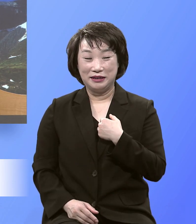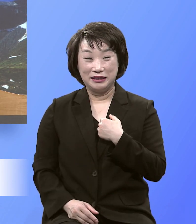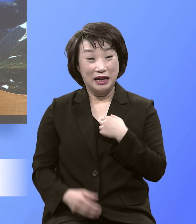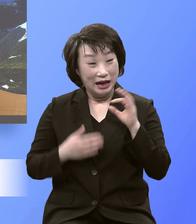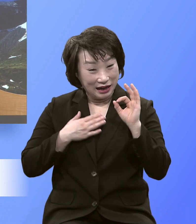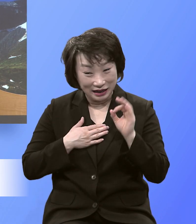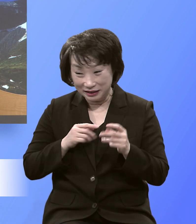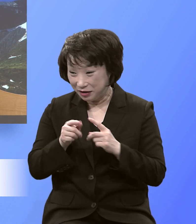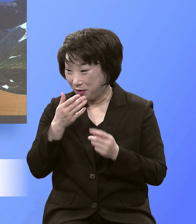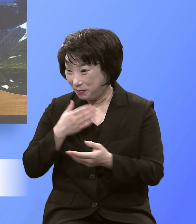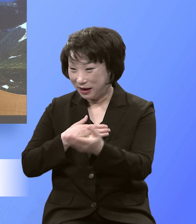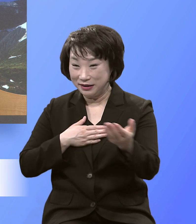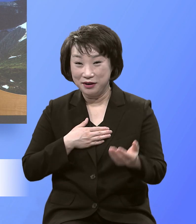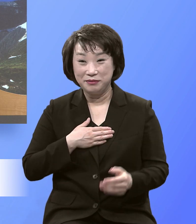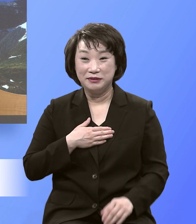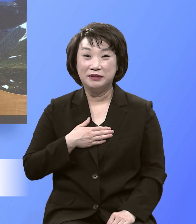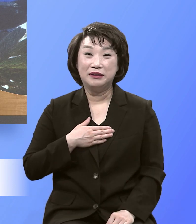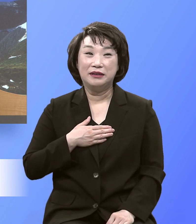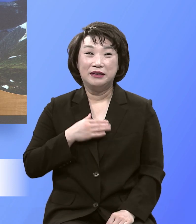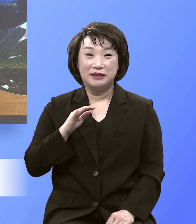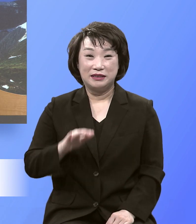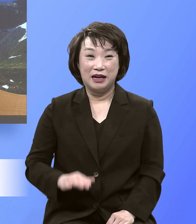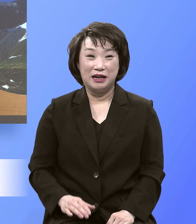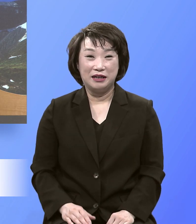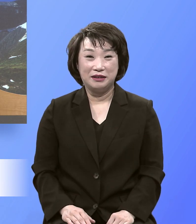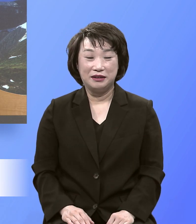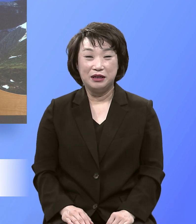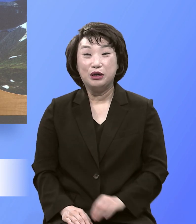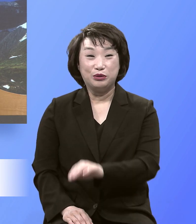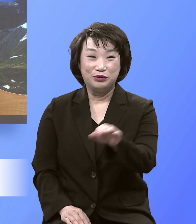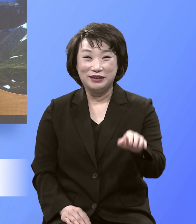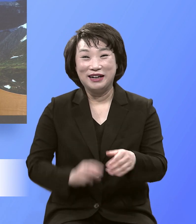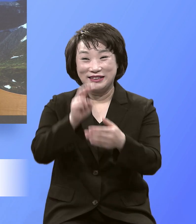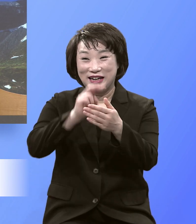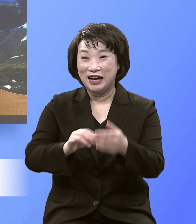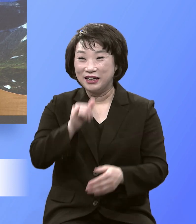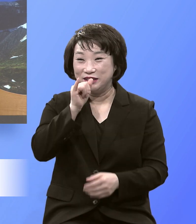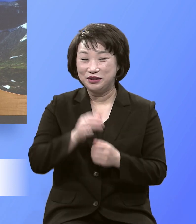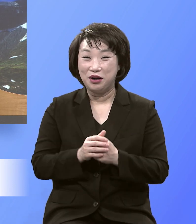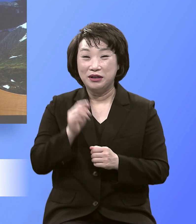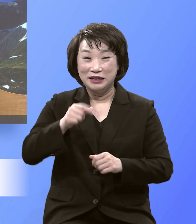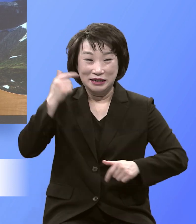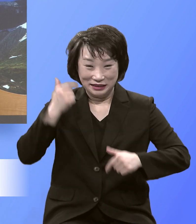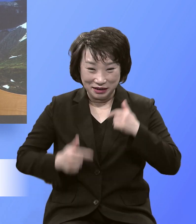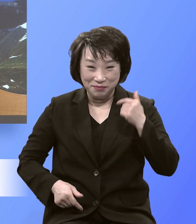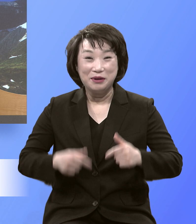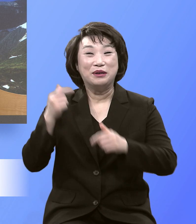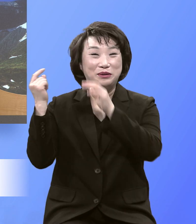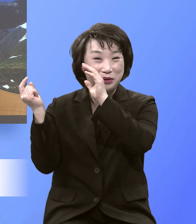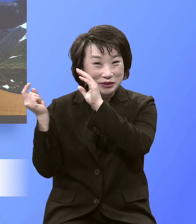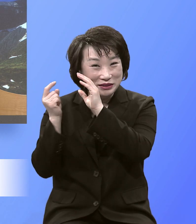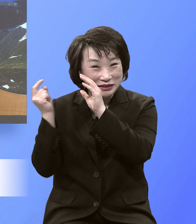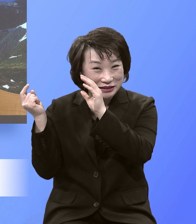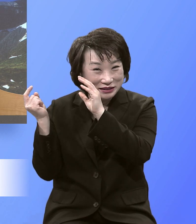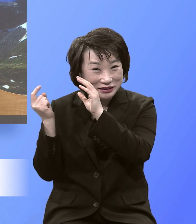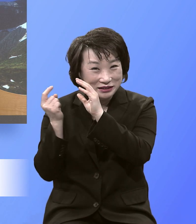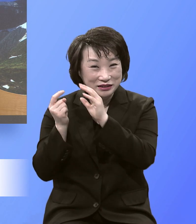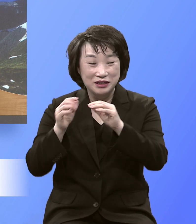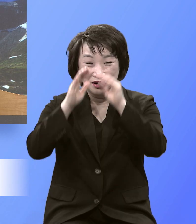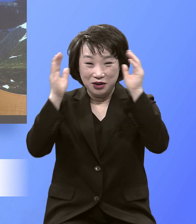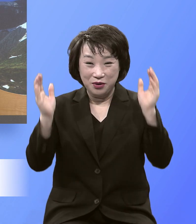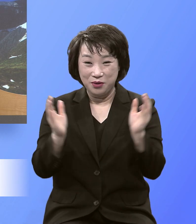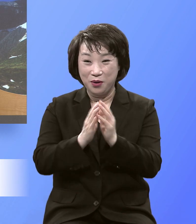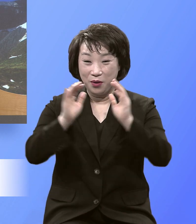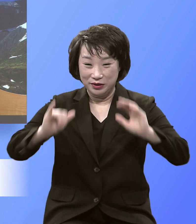이해가 되십니까? 예, 우리가 찬송할 때 이 기쁜